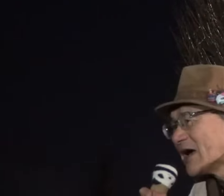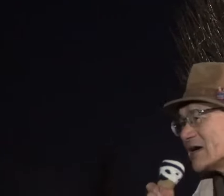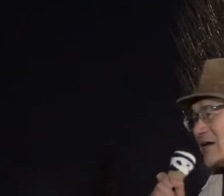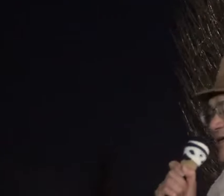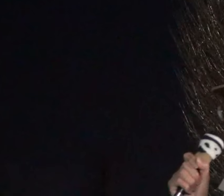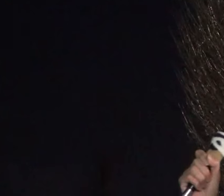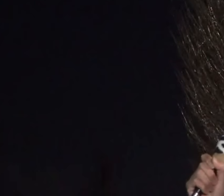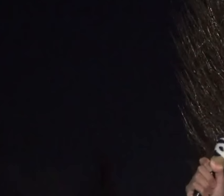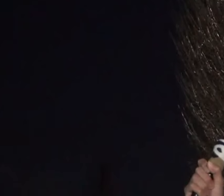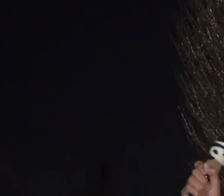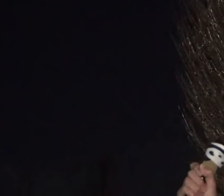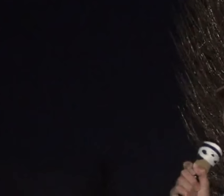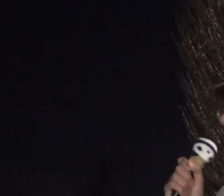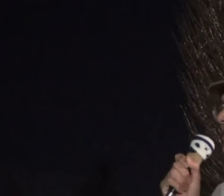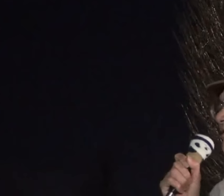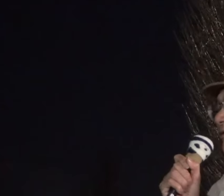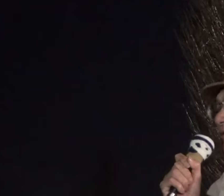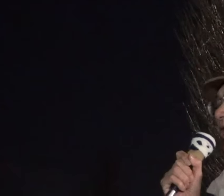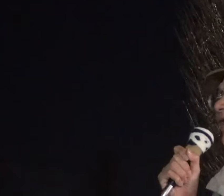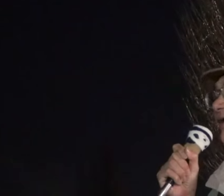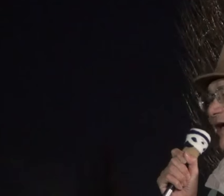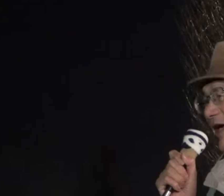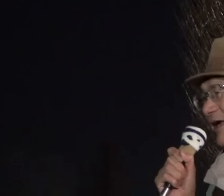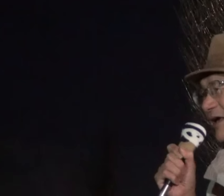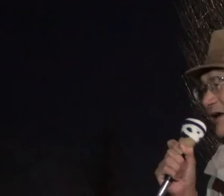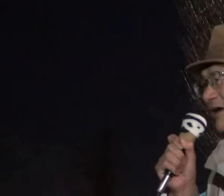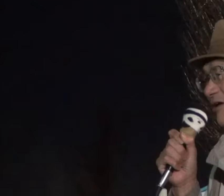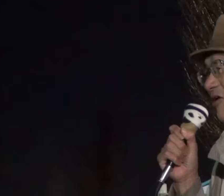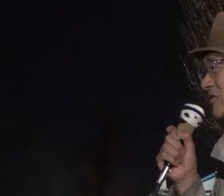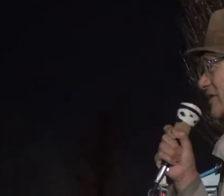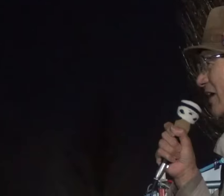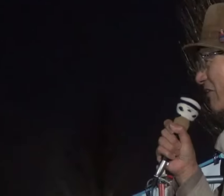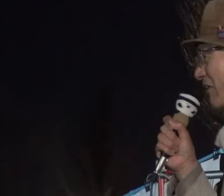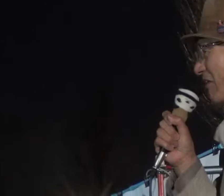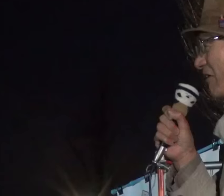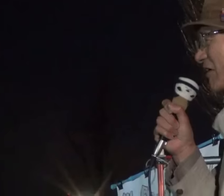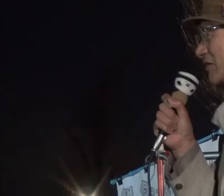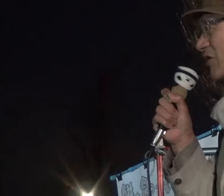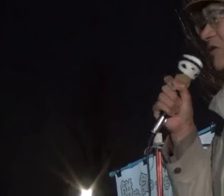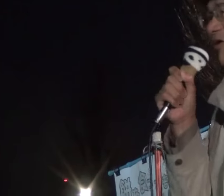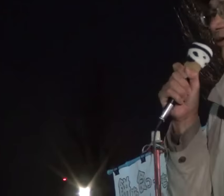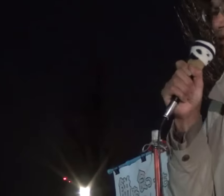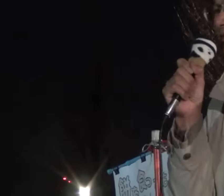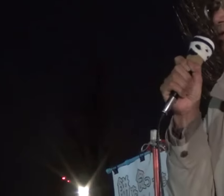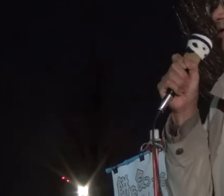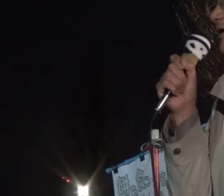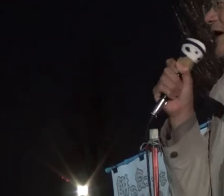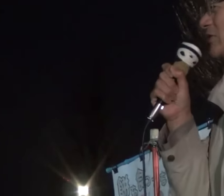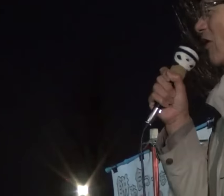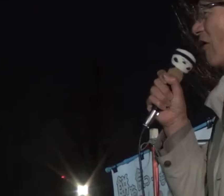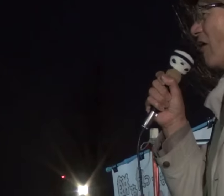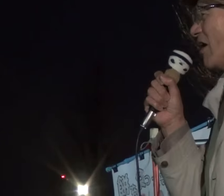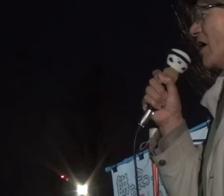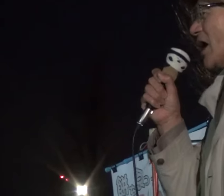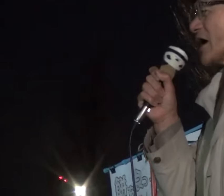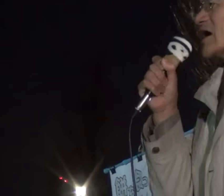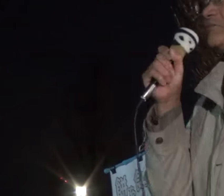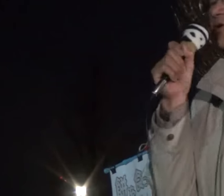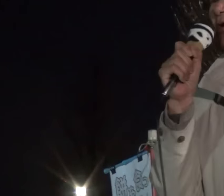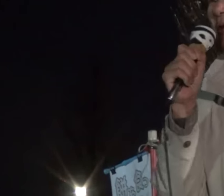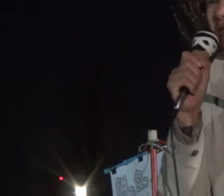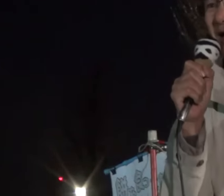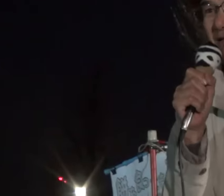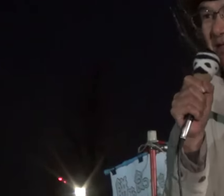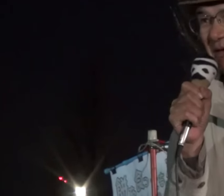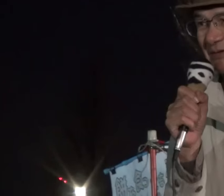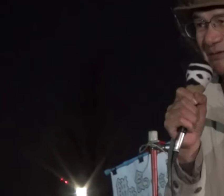が一地方選挙の結果で国政をどうのこうのすることはないと早く